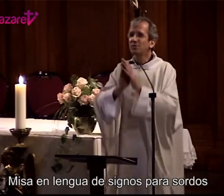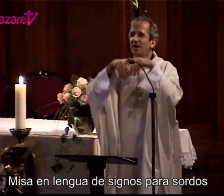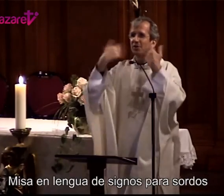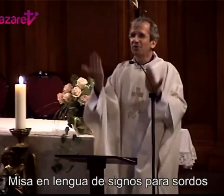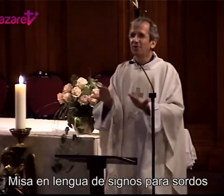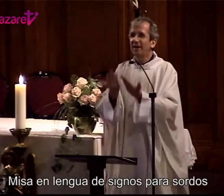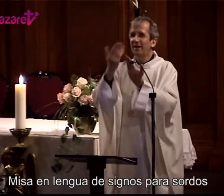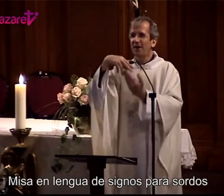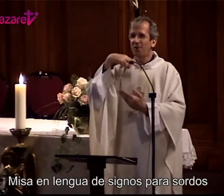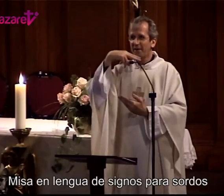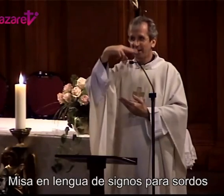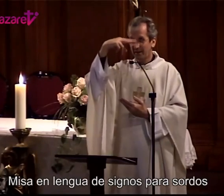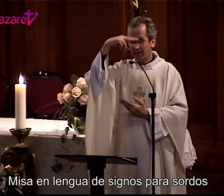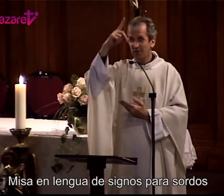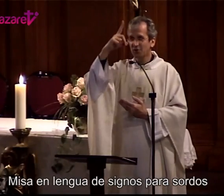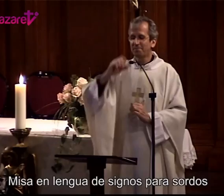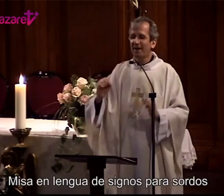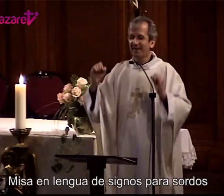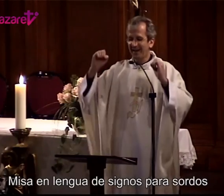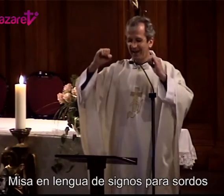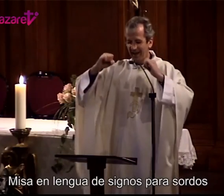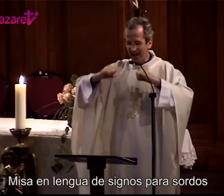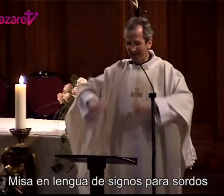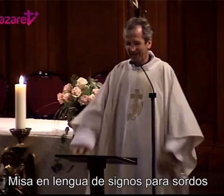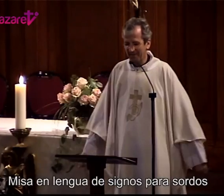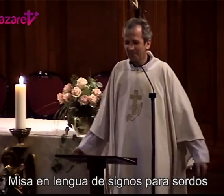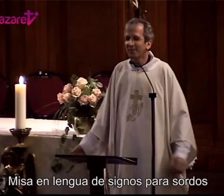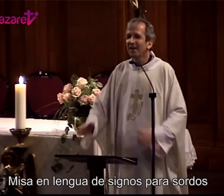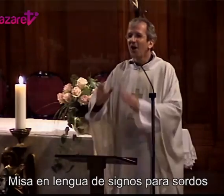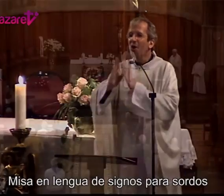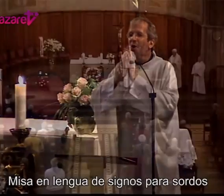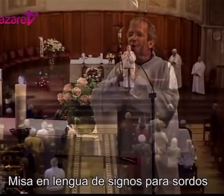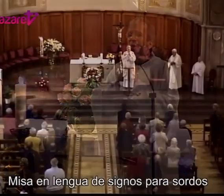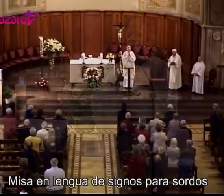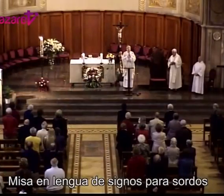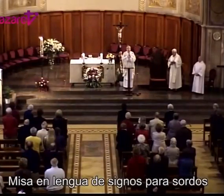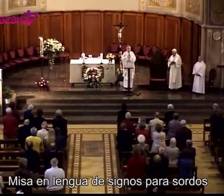Santo en la gloria de Dios Padre. Amén. Oremos.